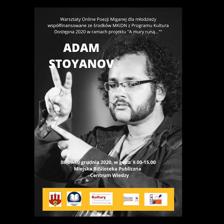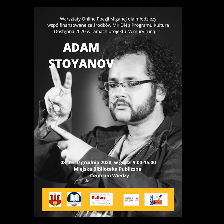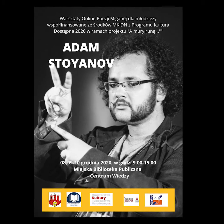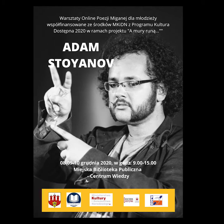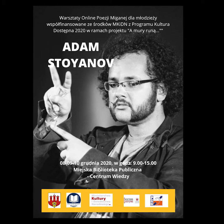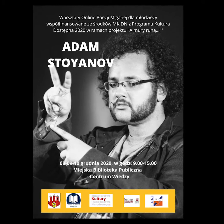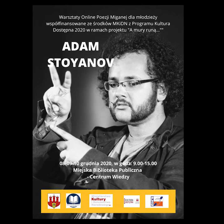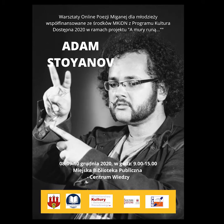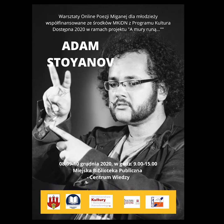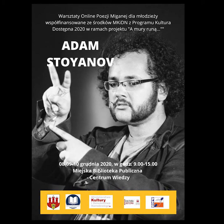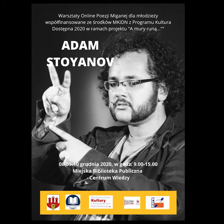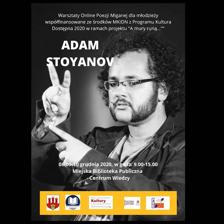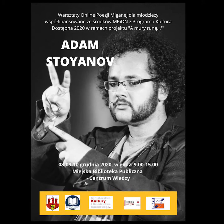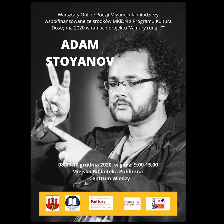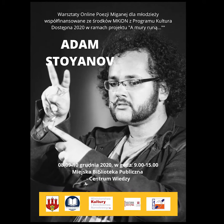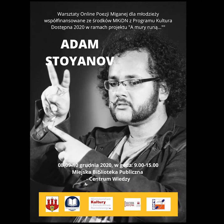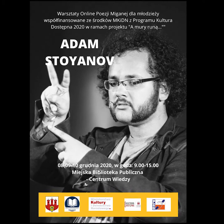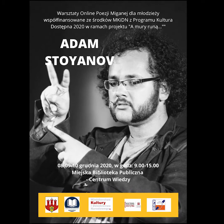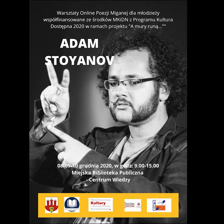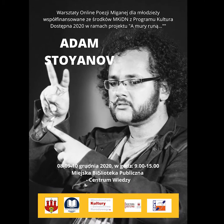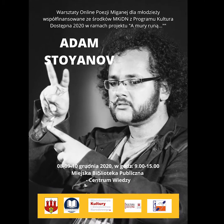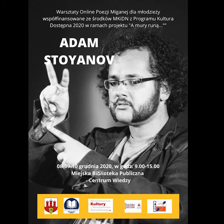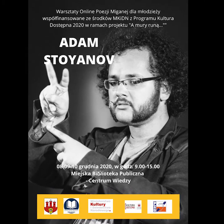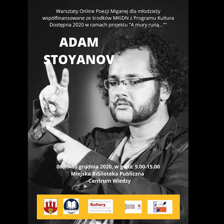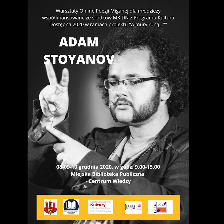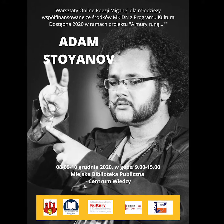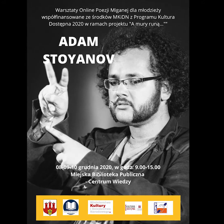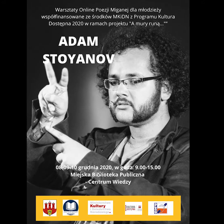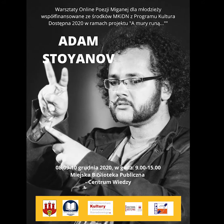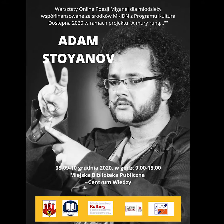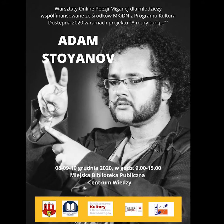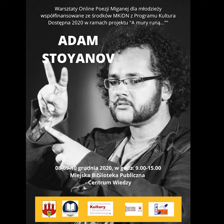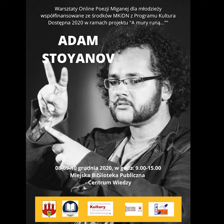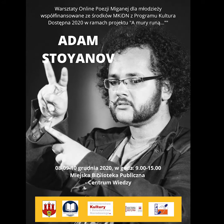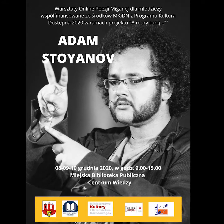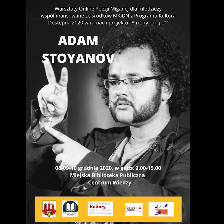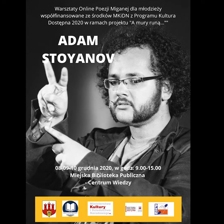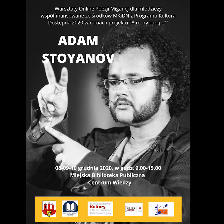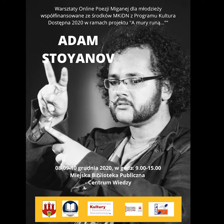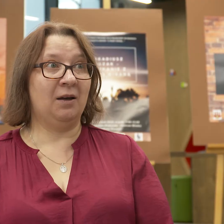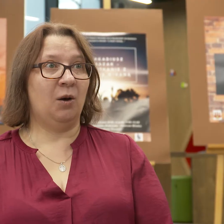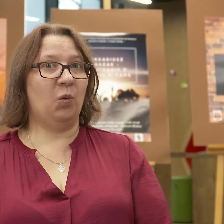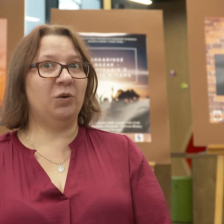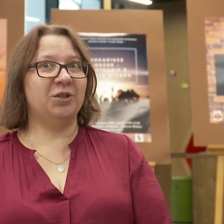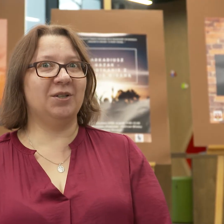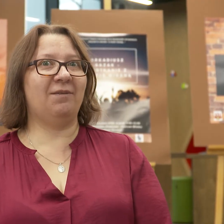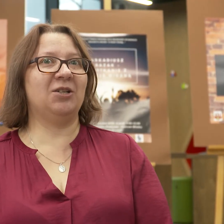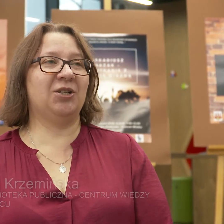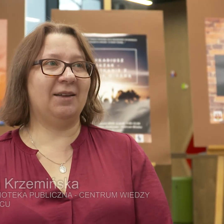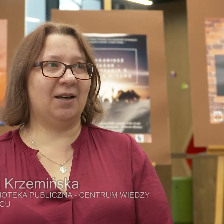Adam Stojanow, niesłyszący aktor, który wystąpił też w przedstawieniu o Czerwonym Kapturku. Młodzież na warsztatach,